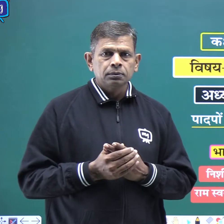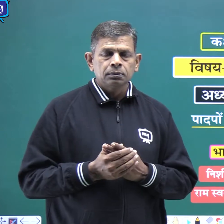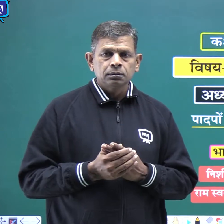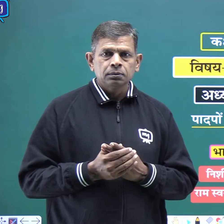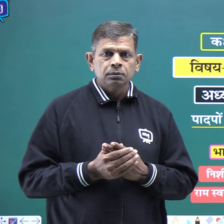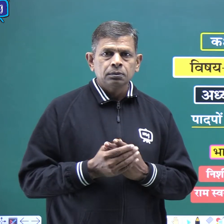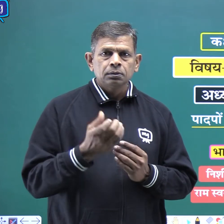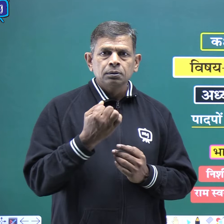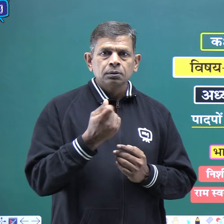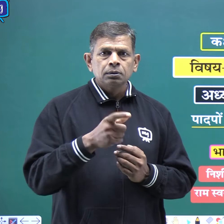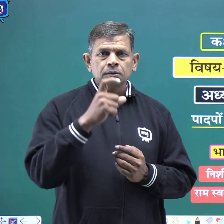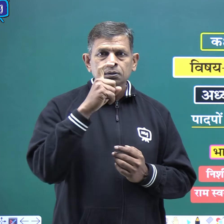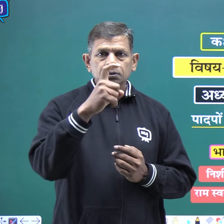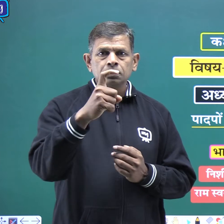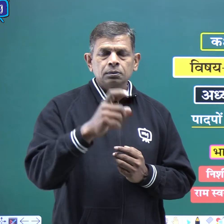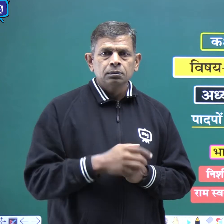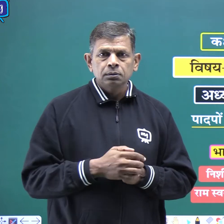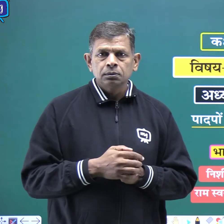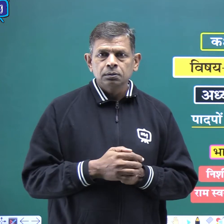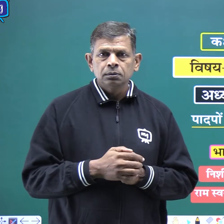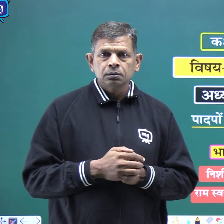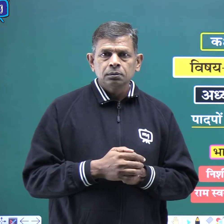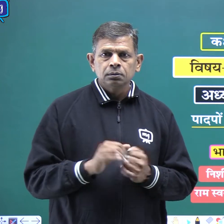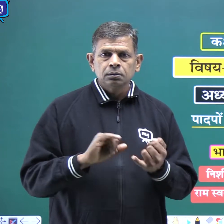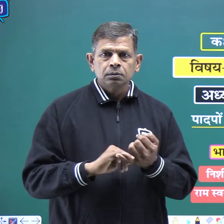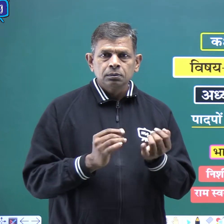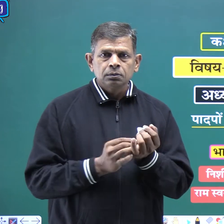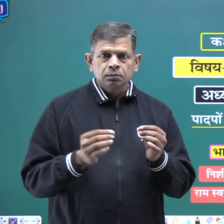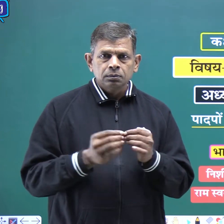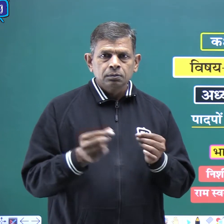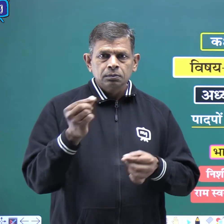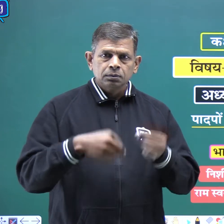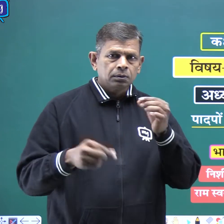कक्षा 7 विषय विज्ञान